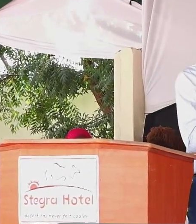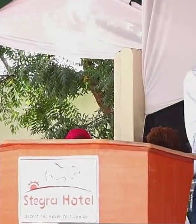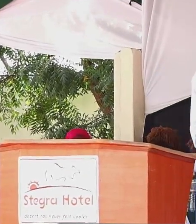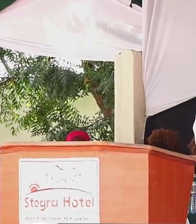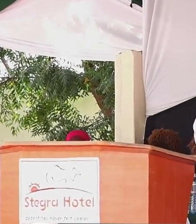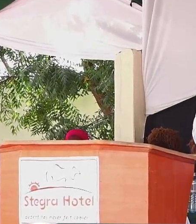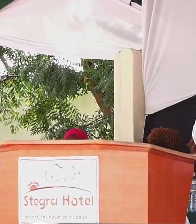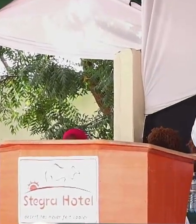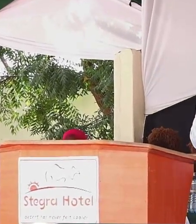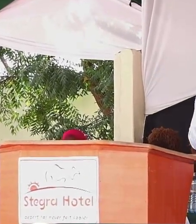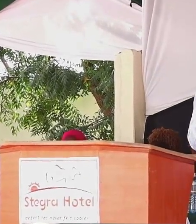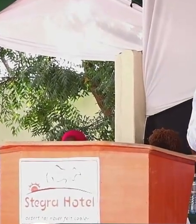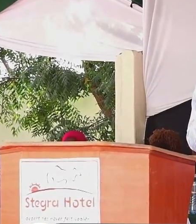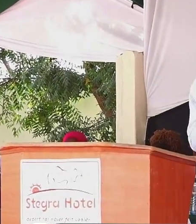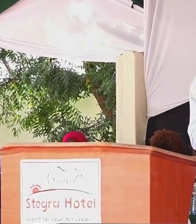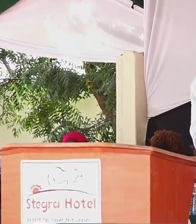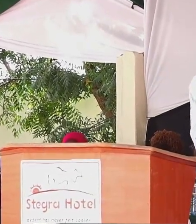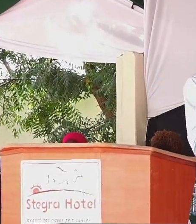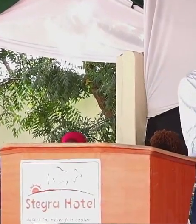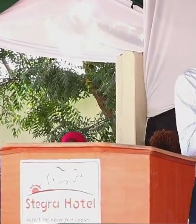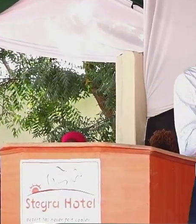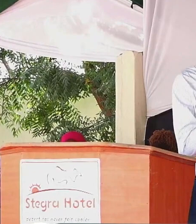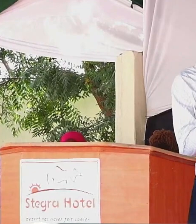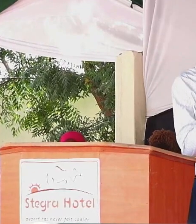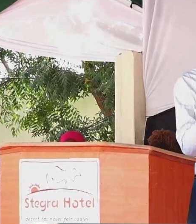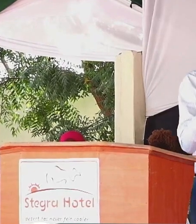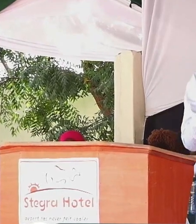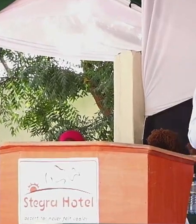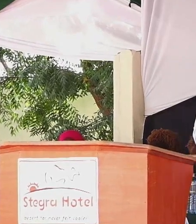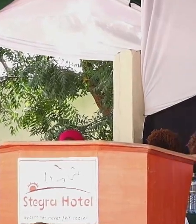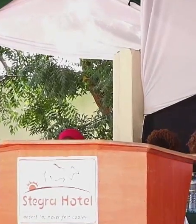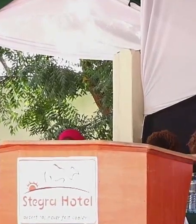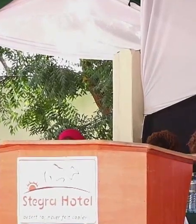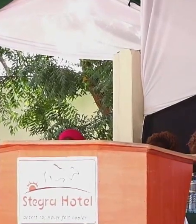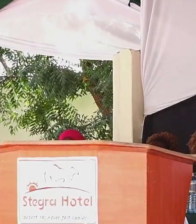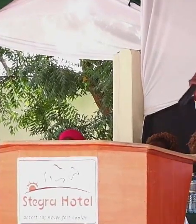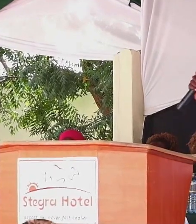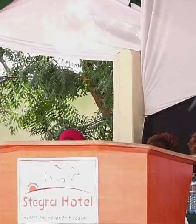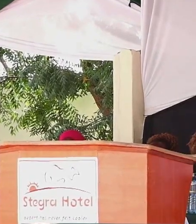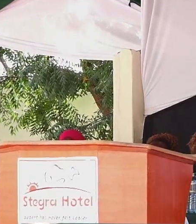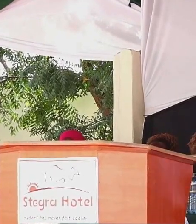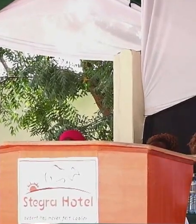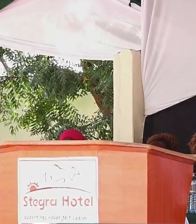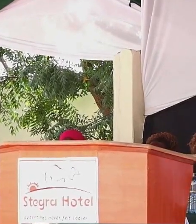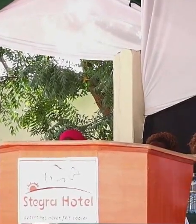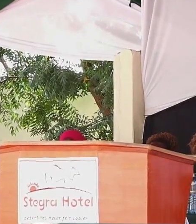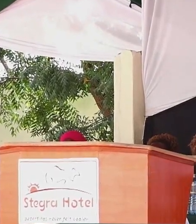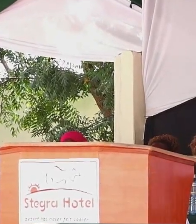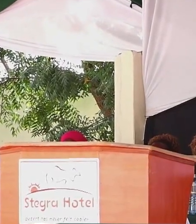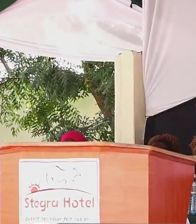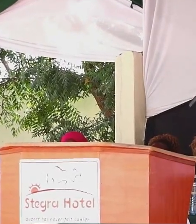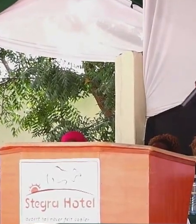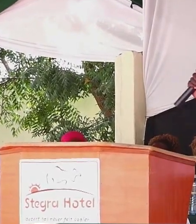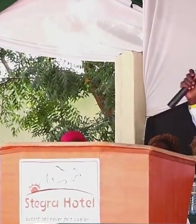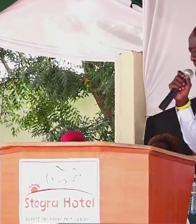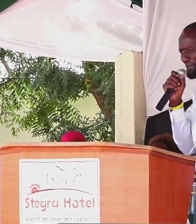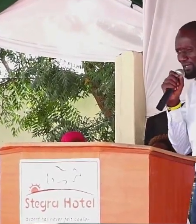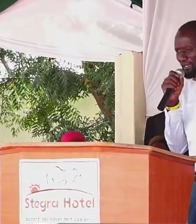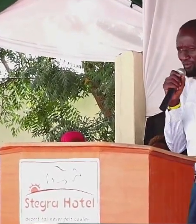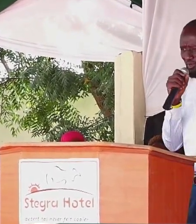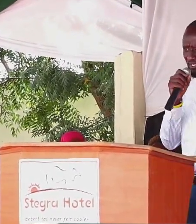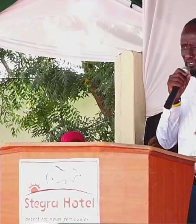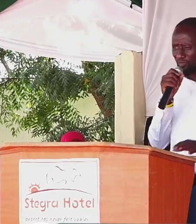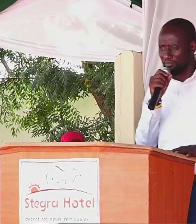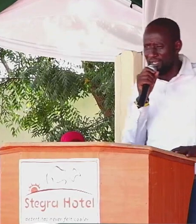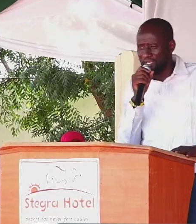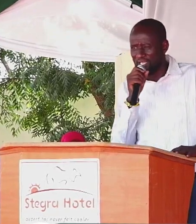ya ECD kwa ambaye ni yetu. So nataka kushukuru waziri kwa sababu ya kupambana na